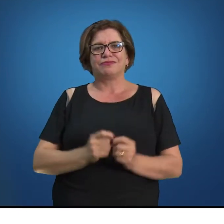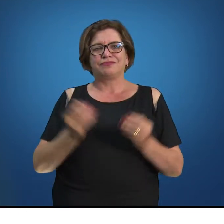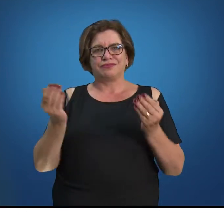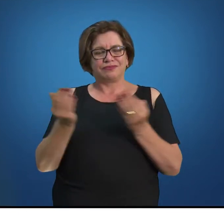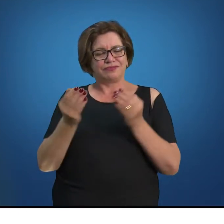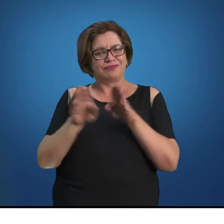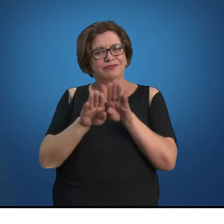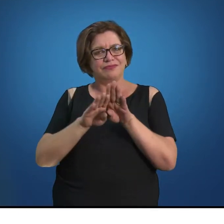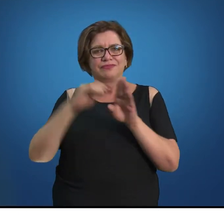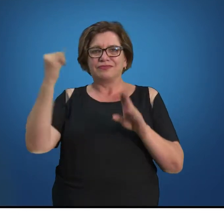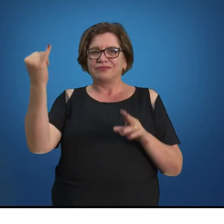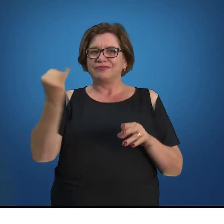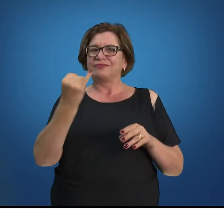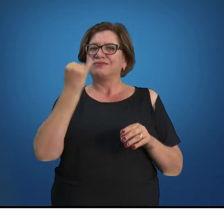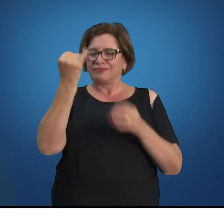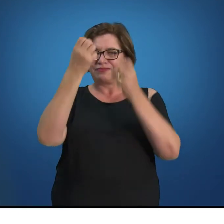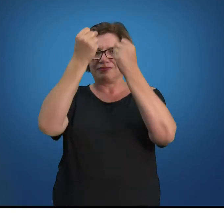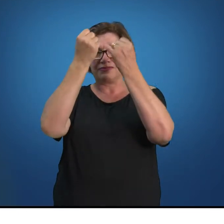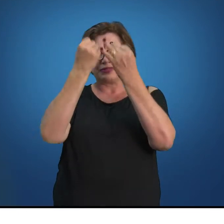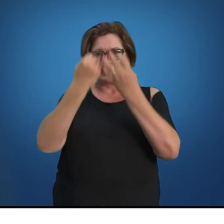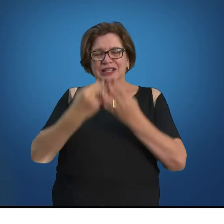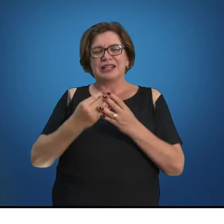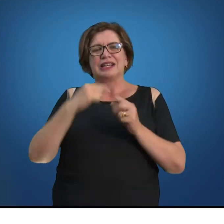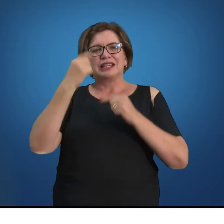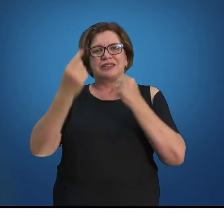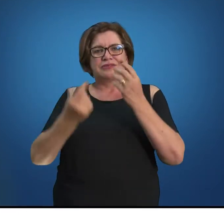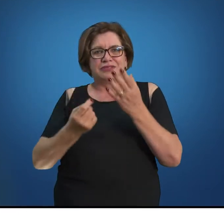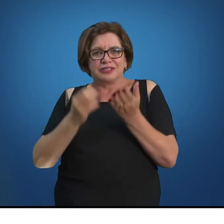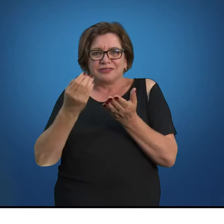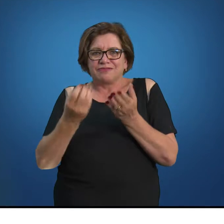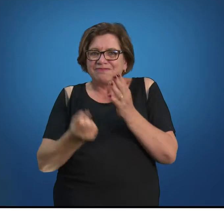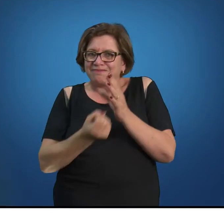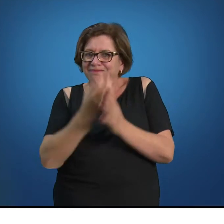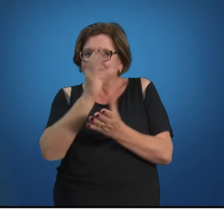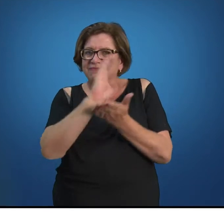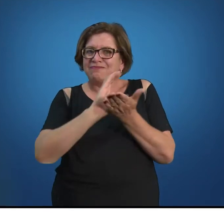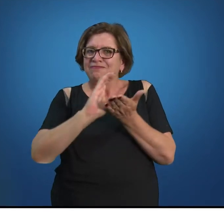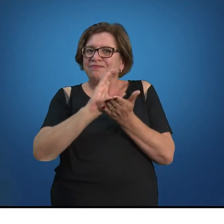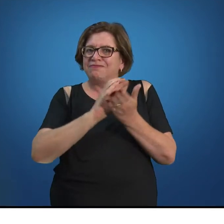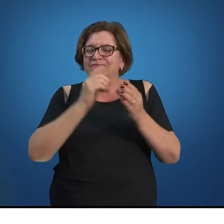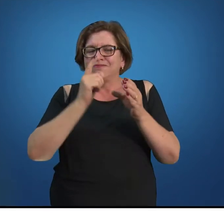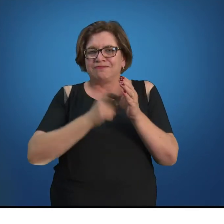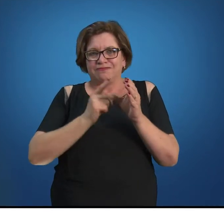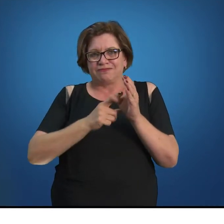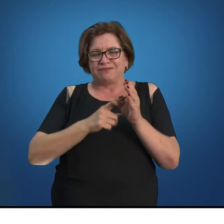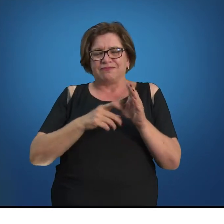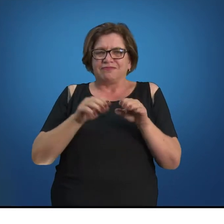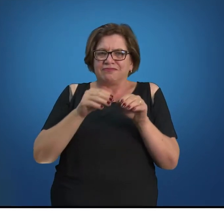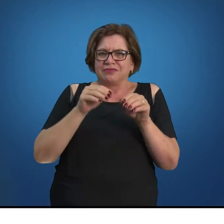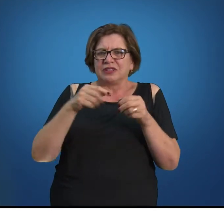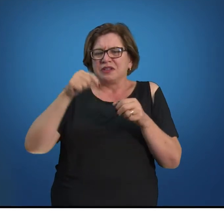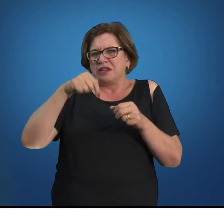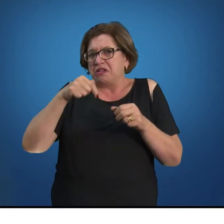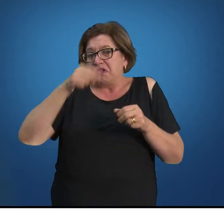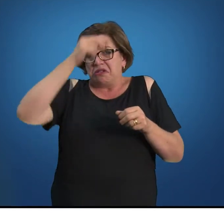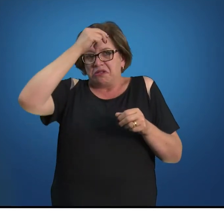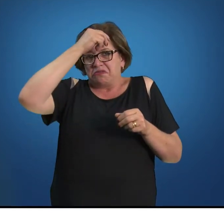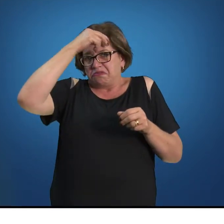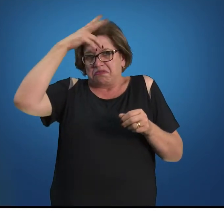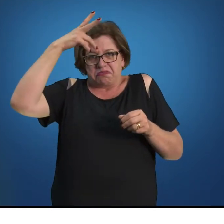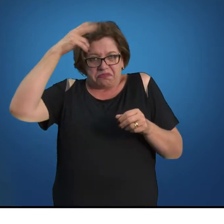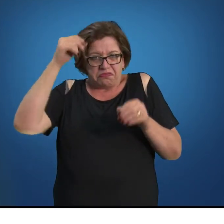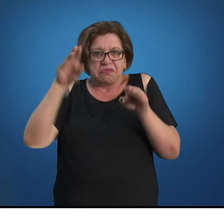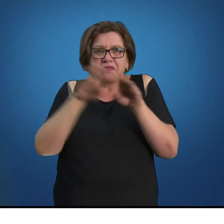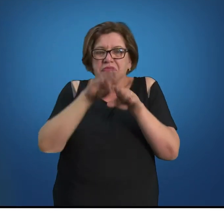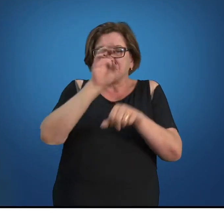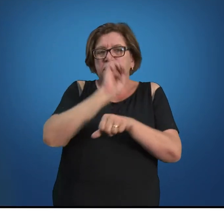é importante ressaltar o seguinte, com a criação do Conselho das Cidades, em âmbito municipal, também estadual